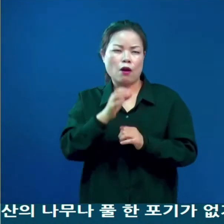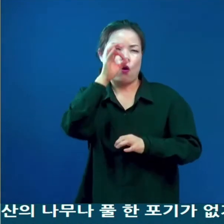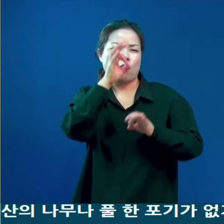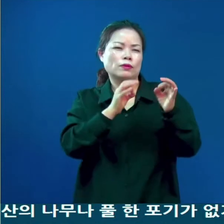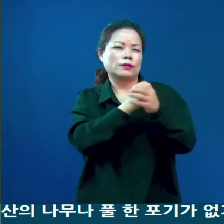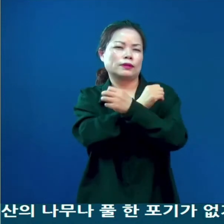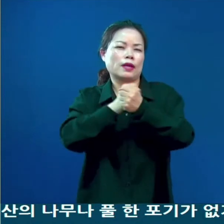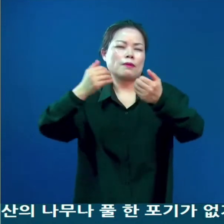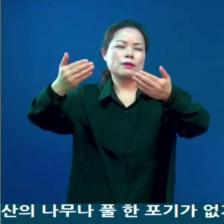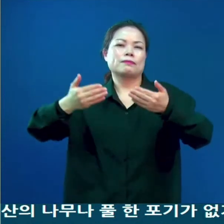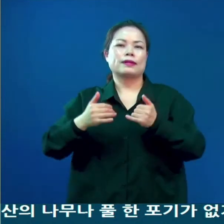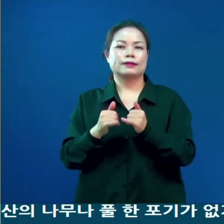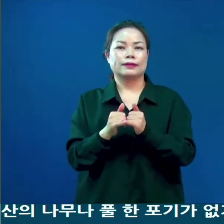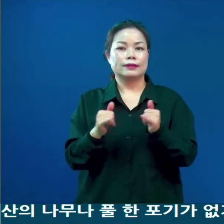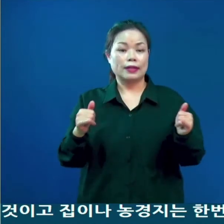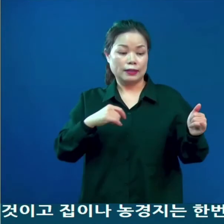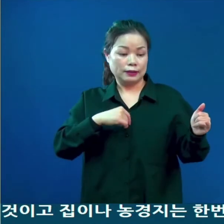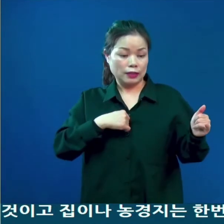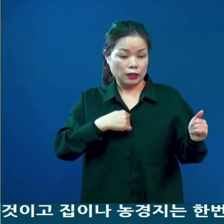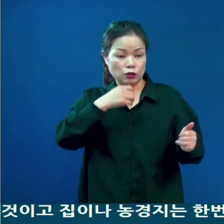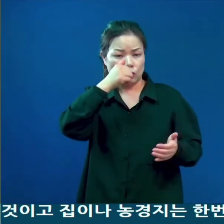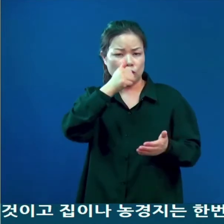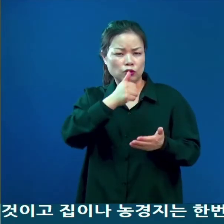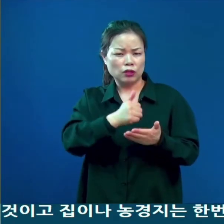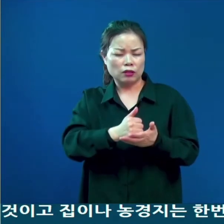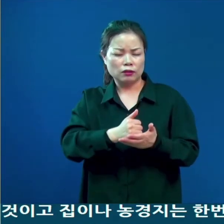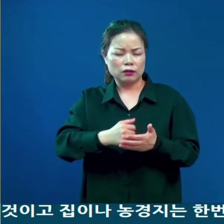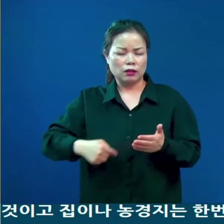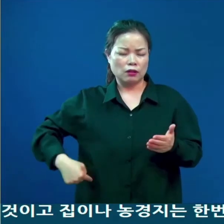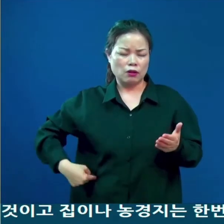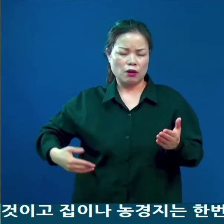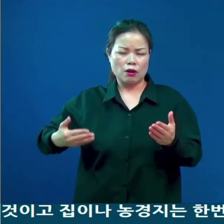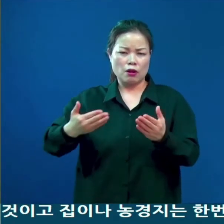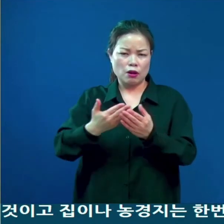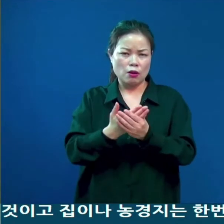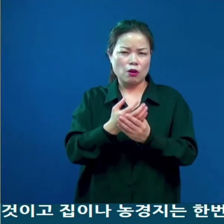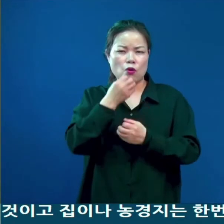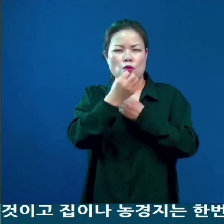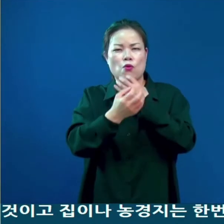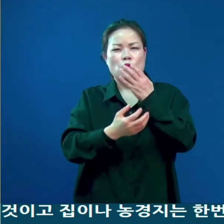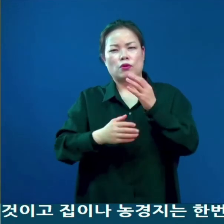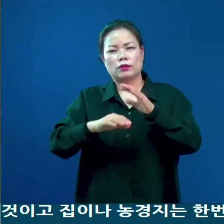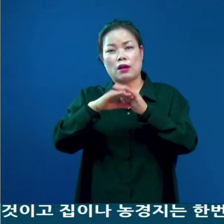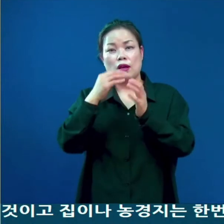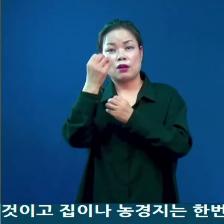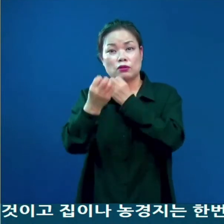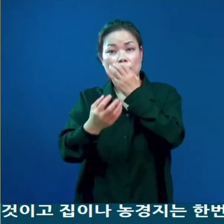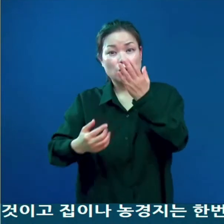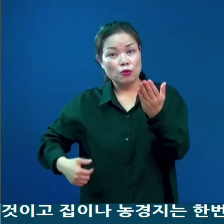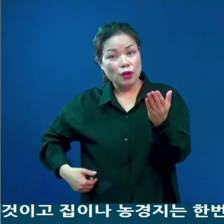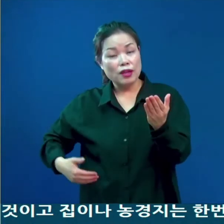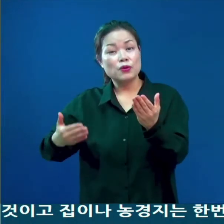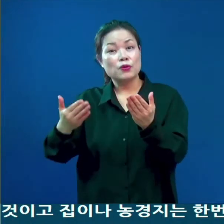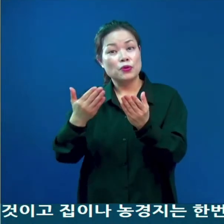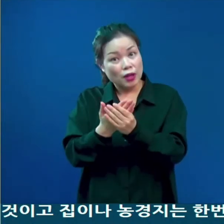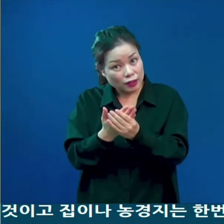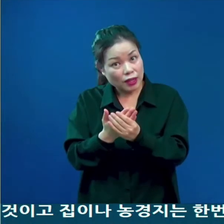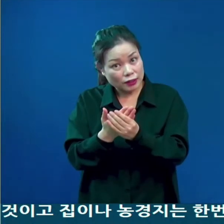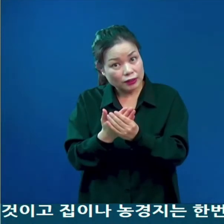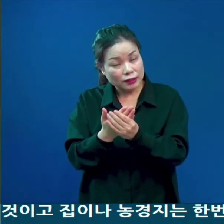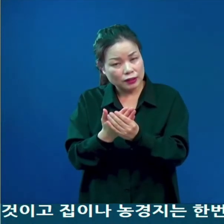허물의 사함을 받은 자, 자신의 죄를 통해 자복하며 하나님 앞에 다 내어놓고 회개하며 나아가는